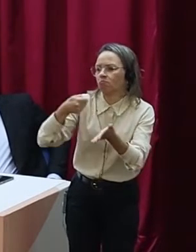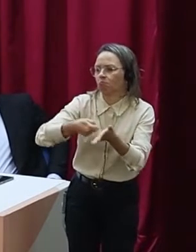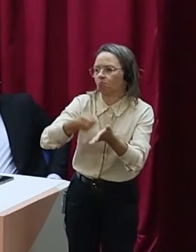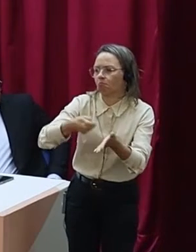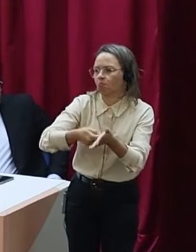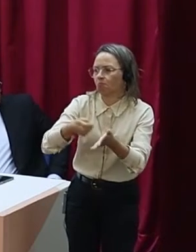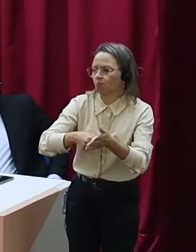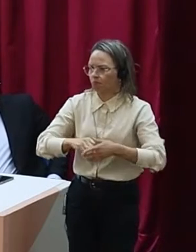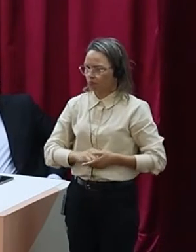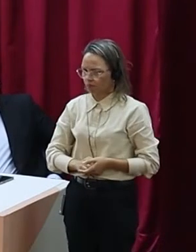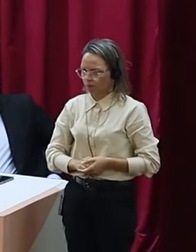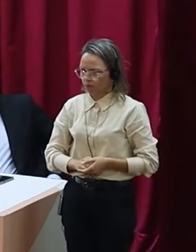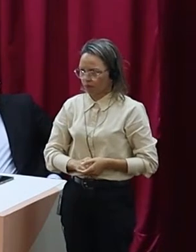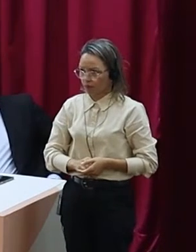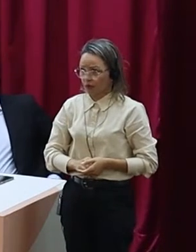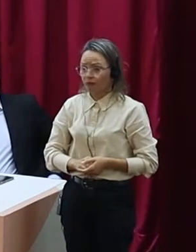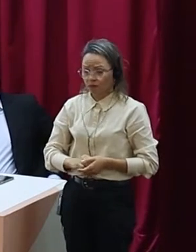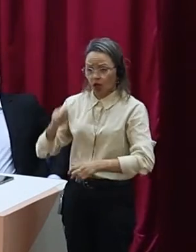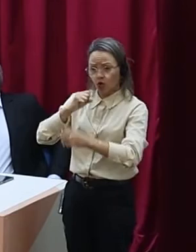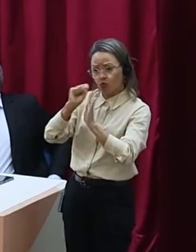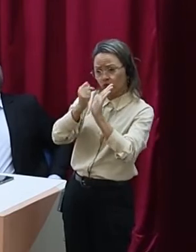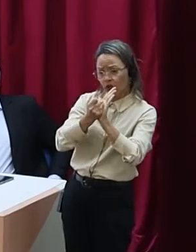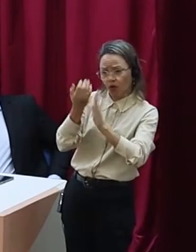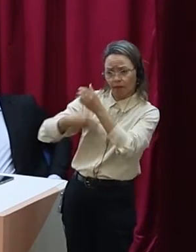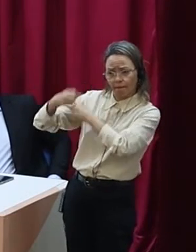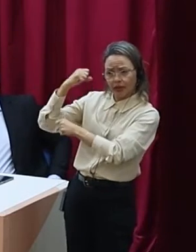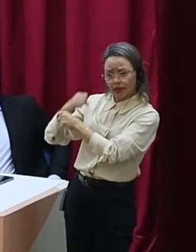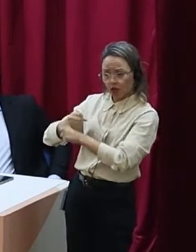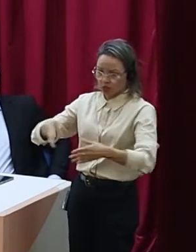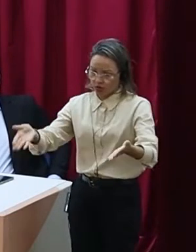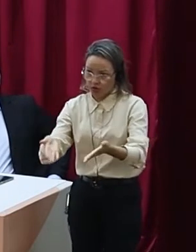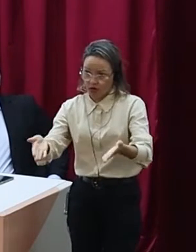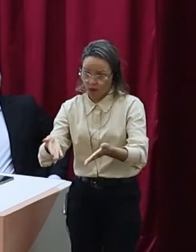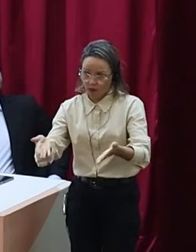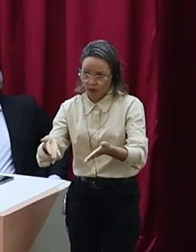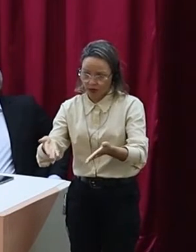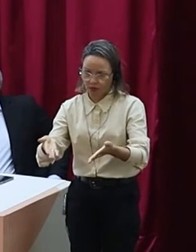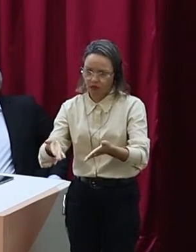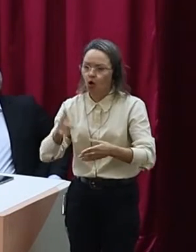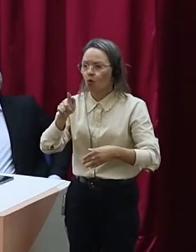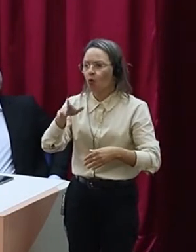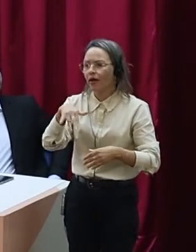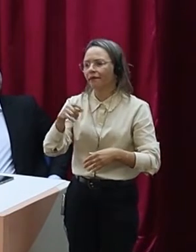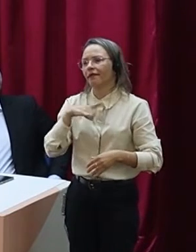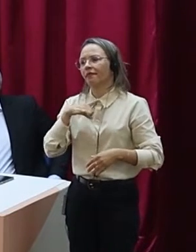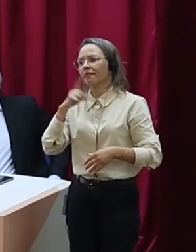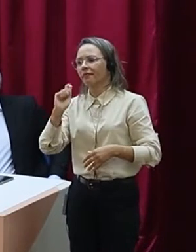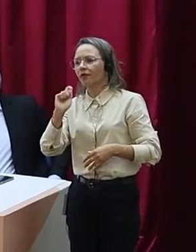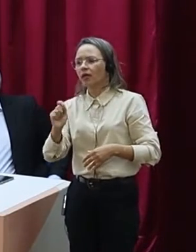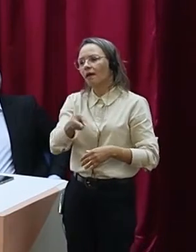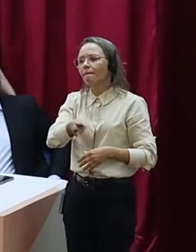Guaraní en el siglo pasado y este siglo yo le llamo una construcción de una actitud ambivalente. Tenemos mucho amor al